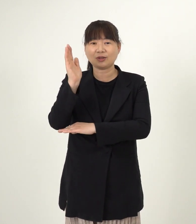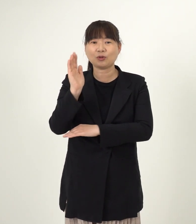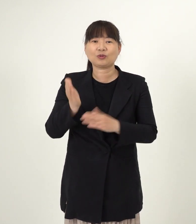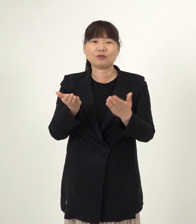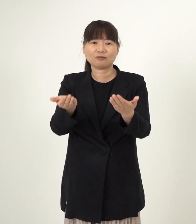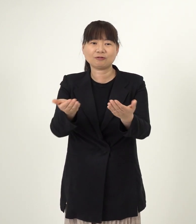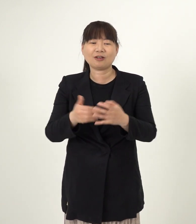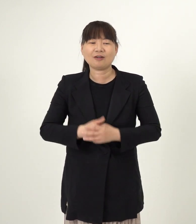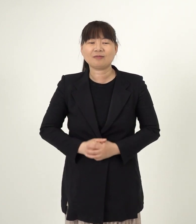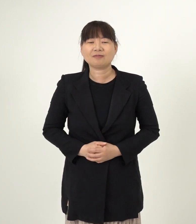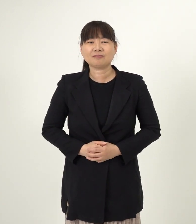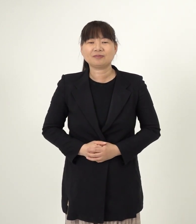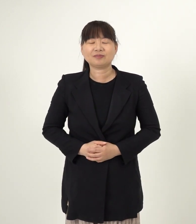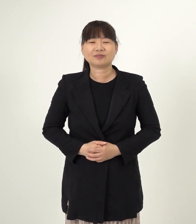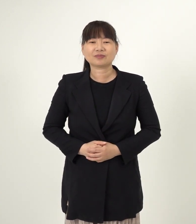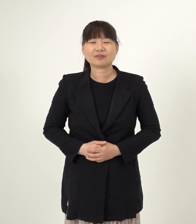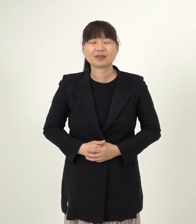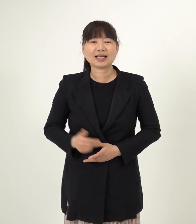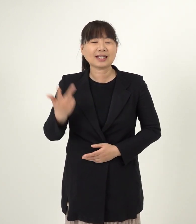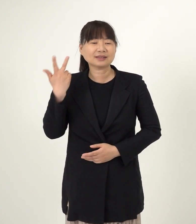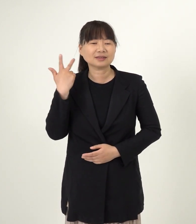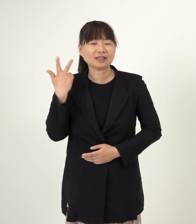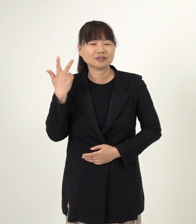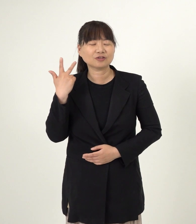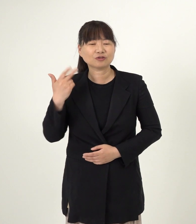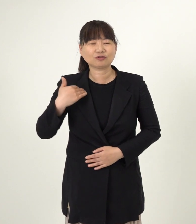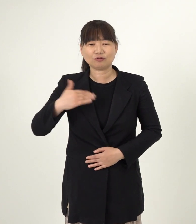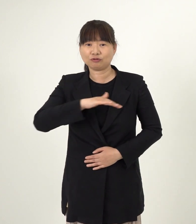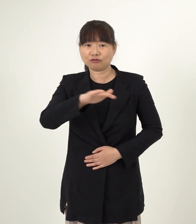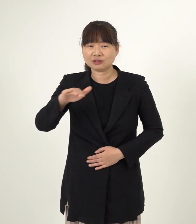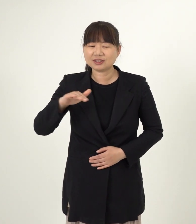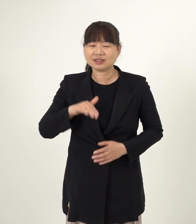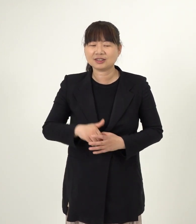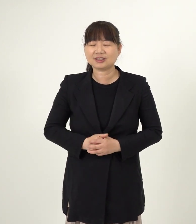하겠습니다. 지난 시간 우리는